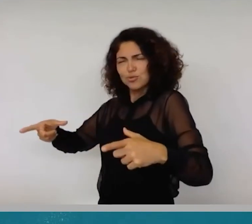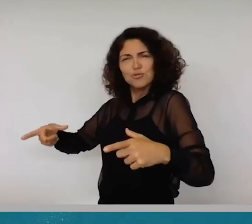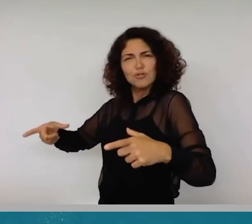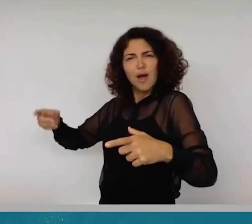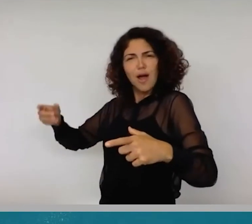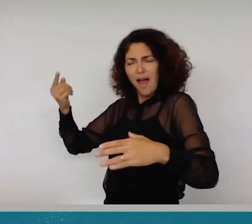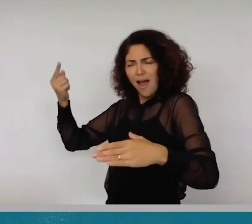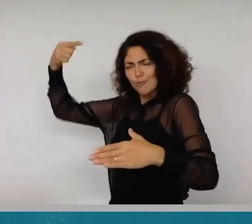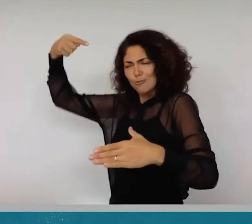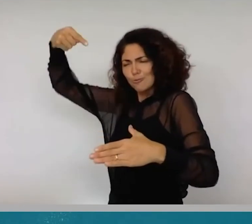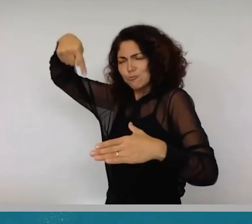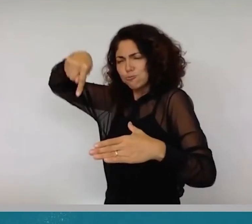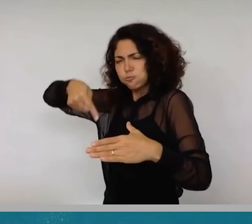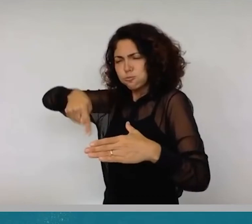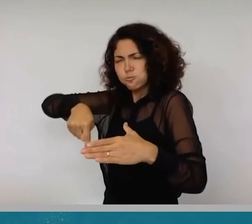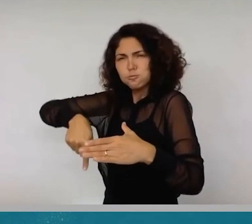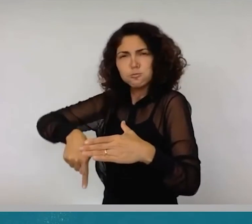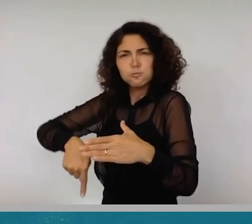mergulhado dentro do amor,